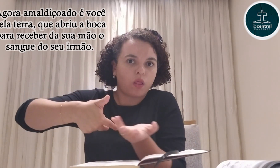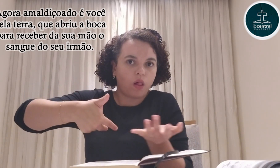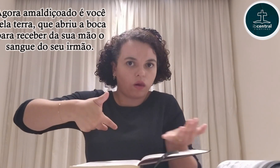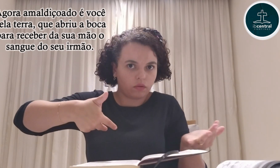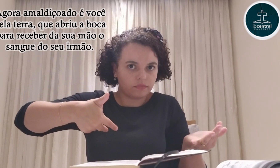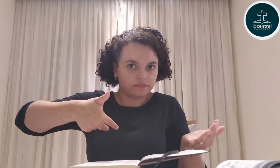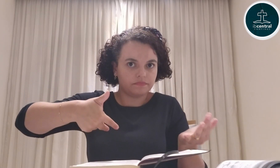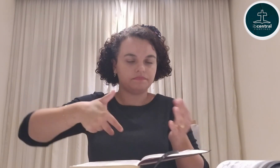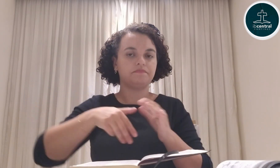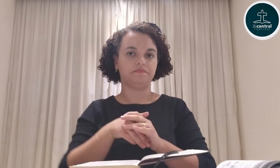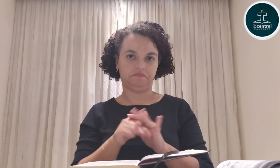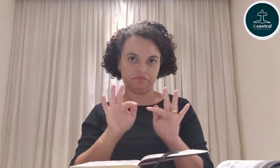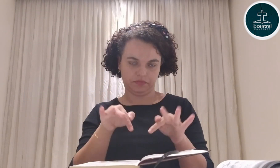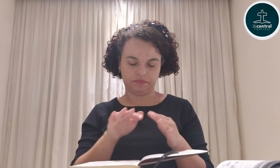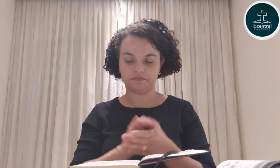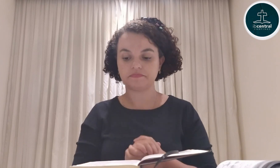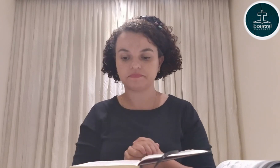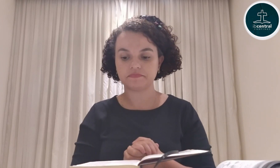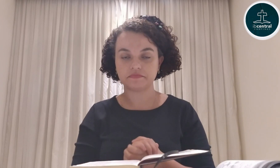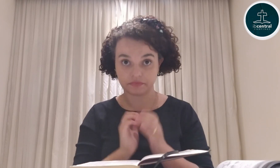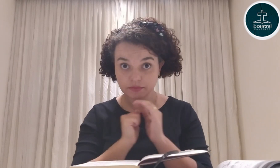o sangue do seu irmão.